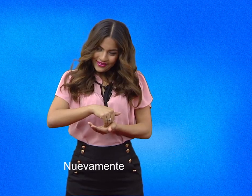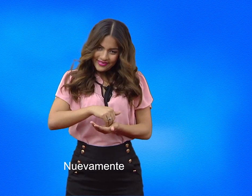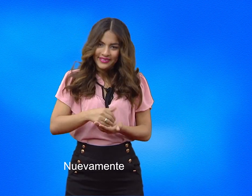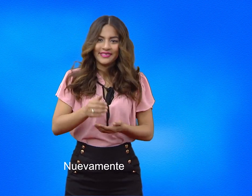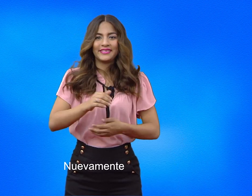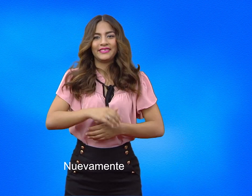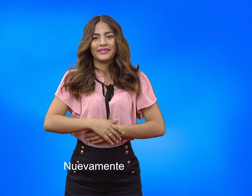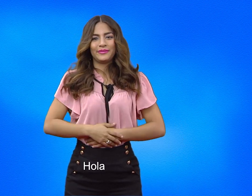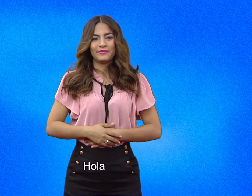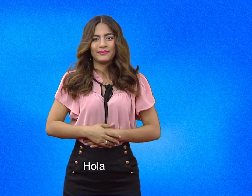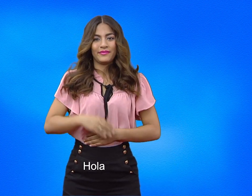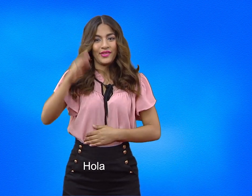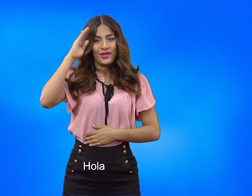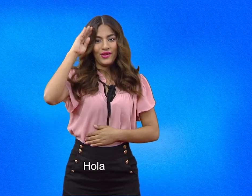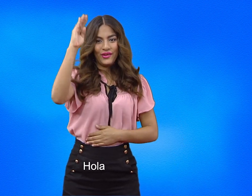Nuevamente, hola,